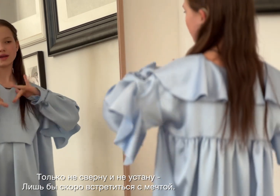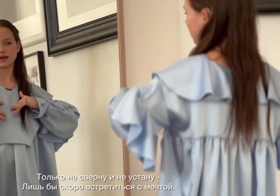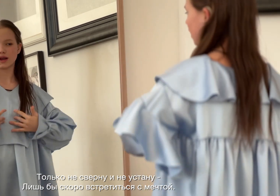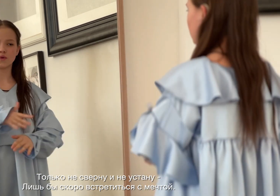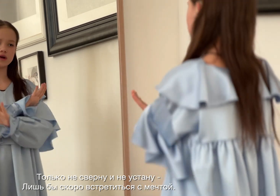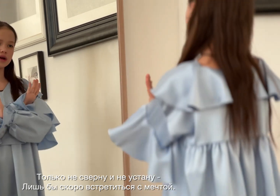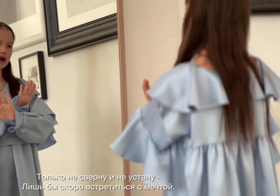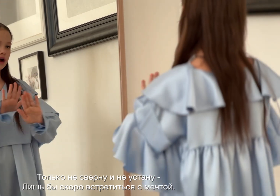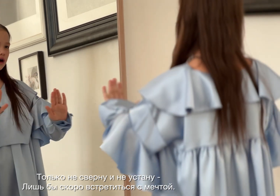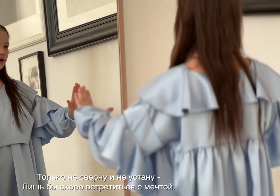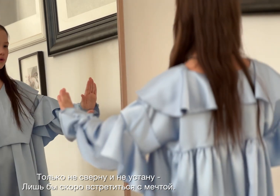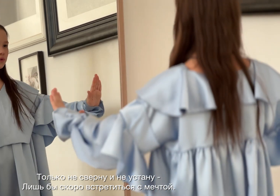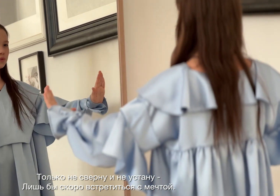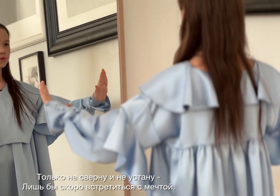не устану,